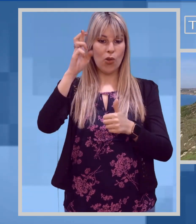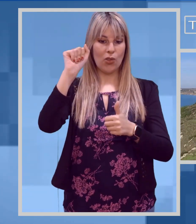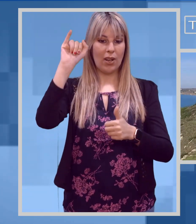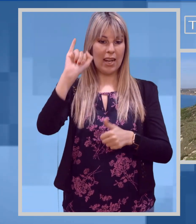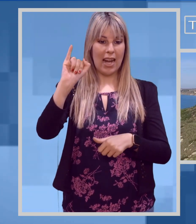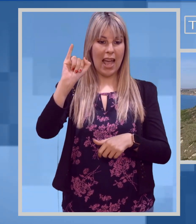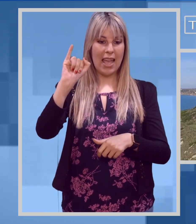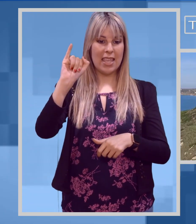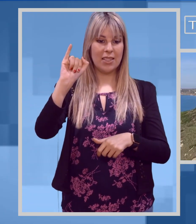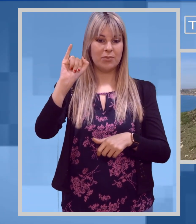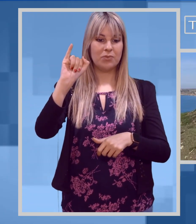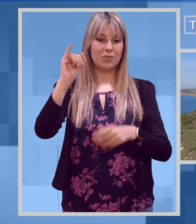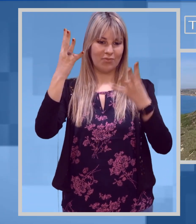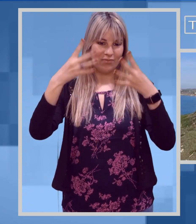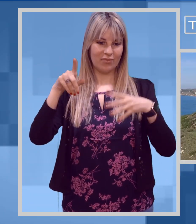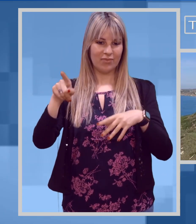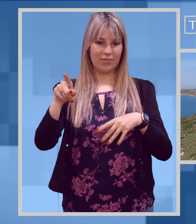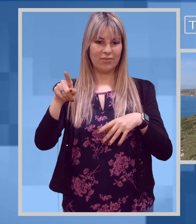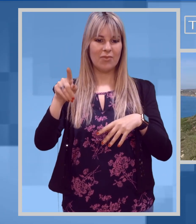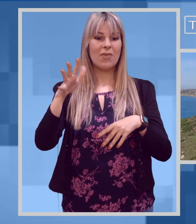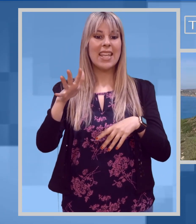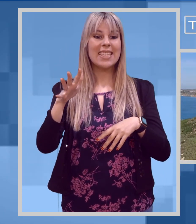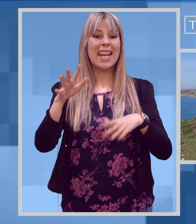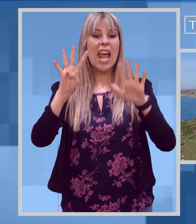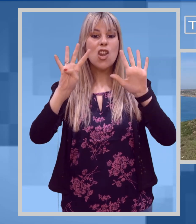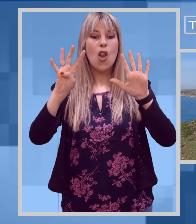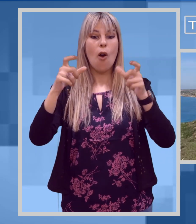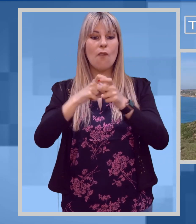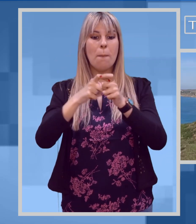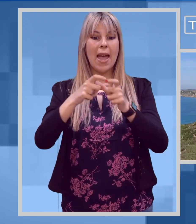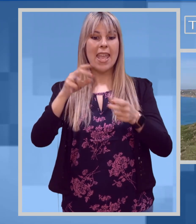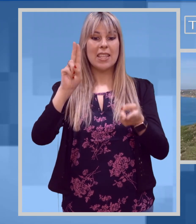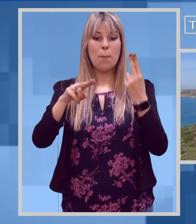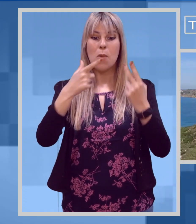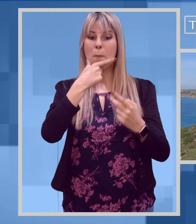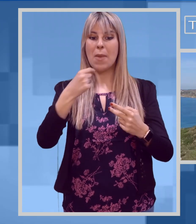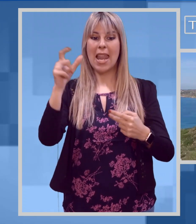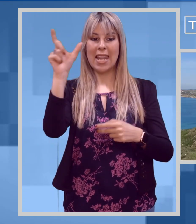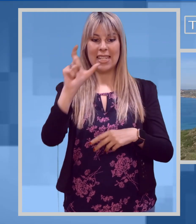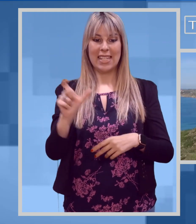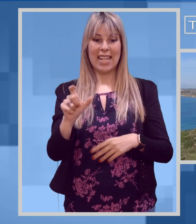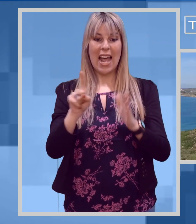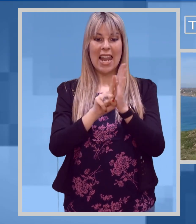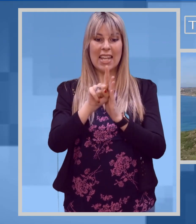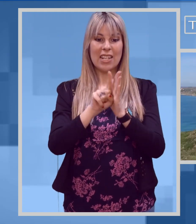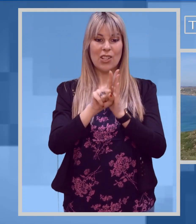Risultato che ha sicuramente fatto gioire sia gli amministratori che i civili.